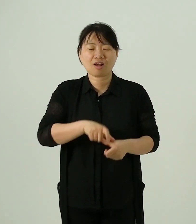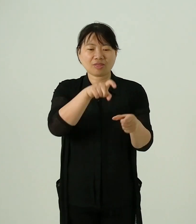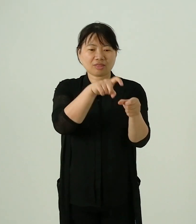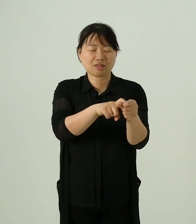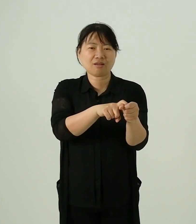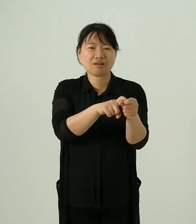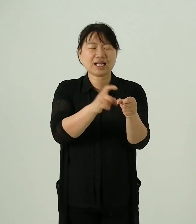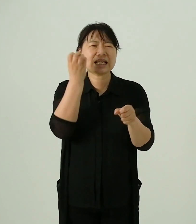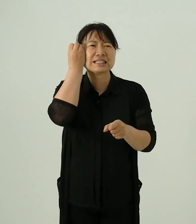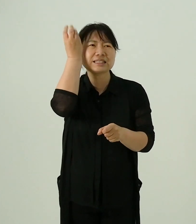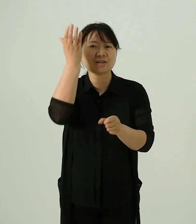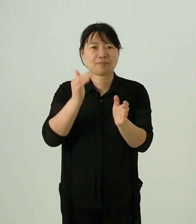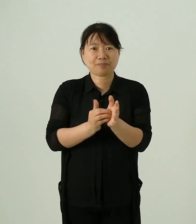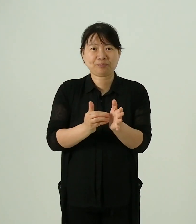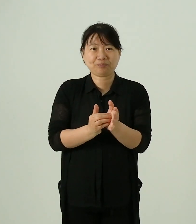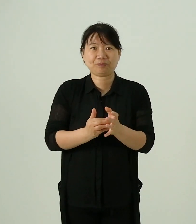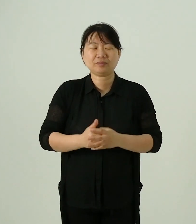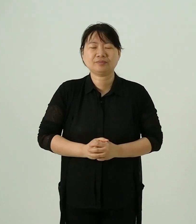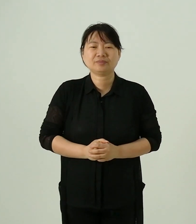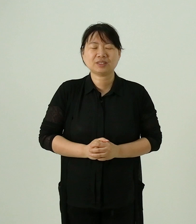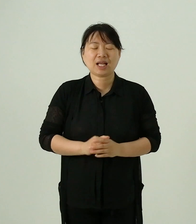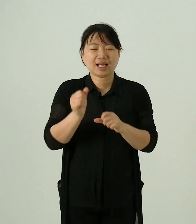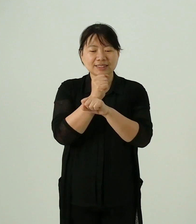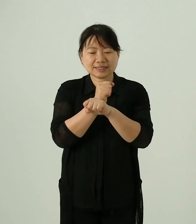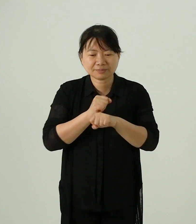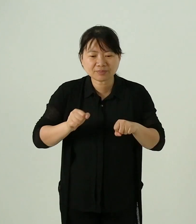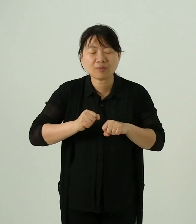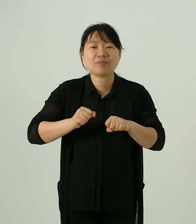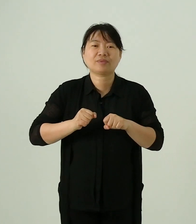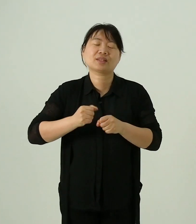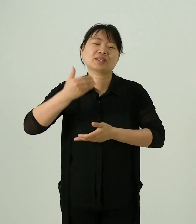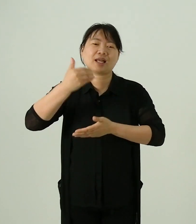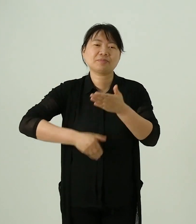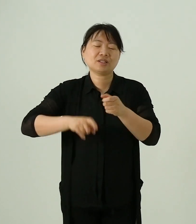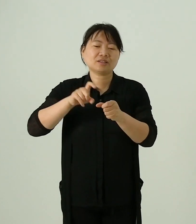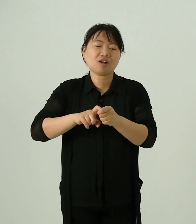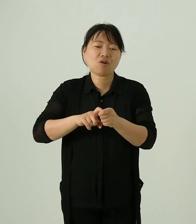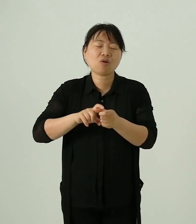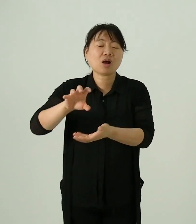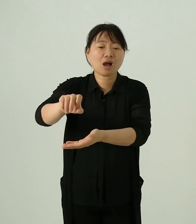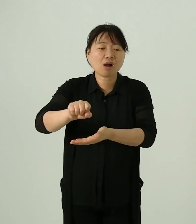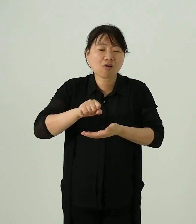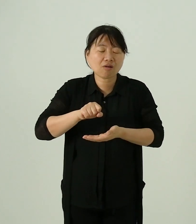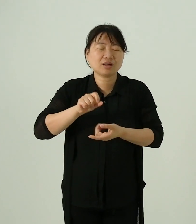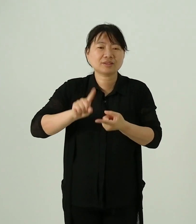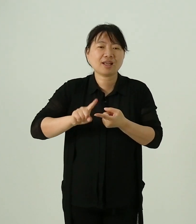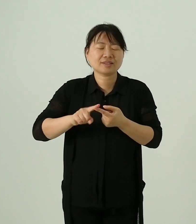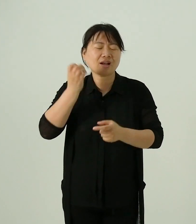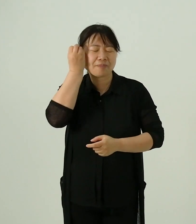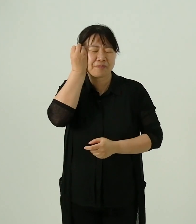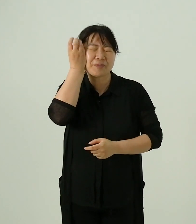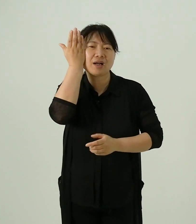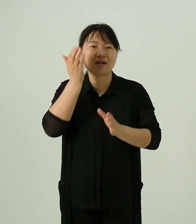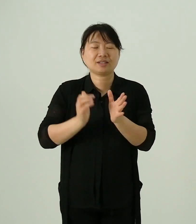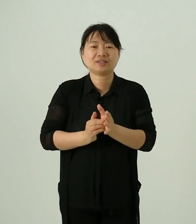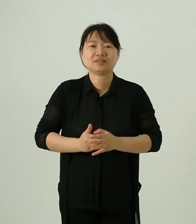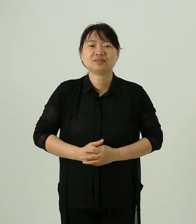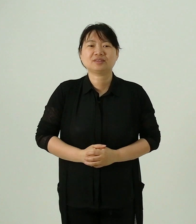떡을 잊었어요. 그 들판에 남은 그 떡 가져오는 거를 잊어버렸어요.